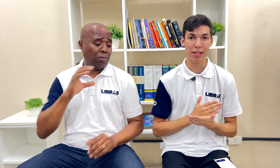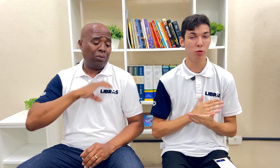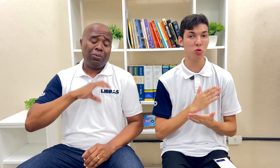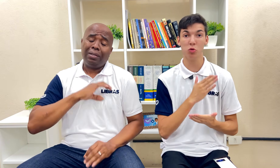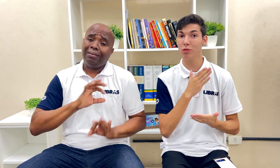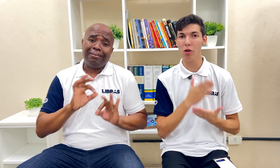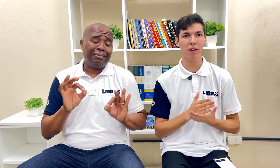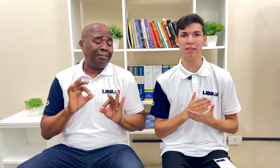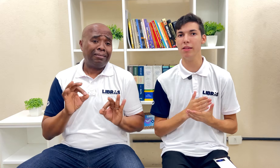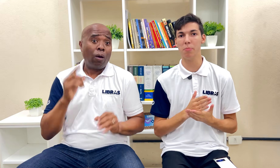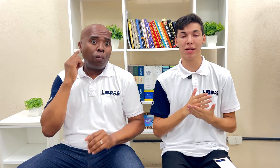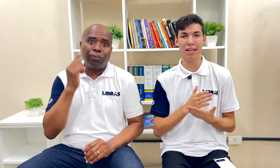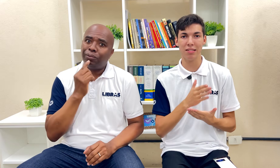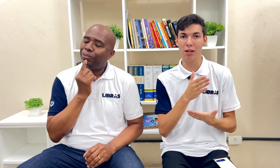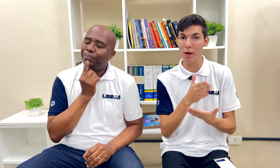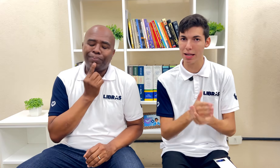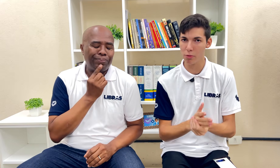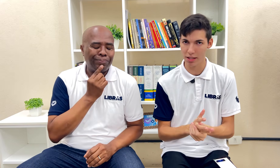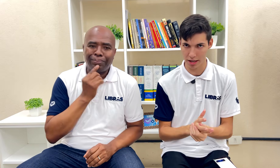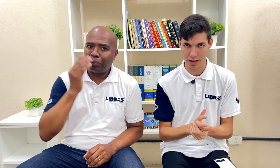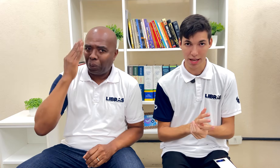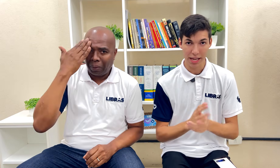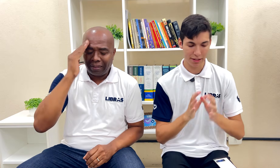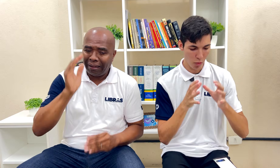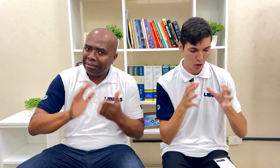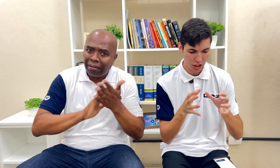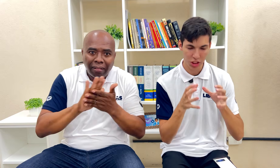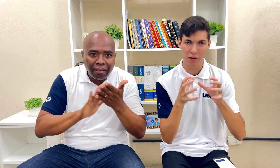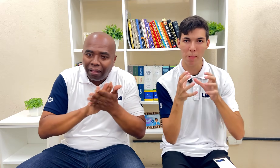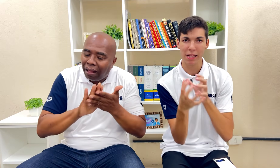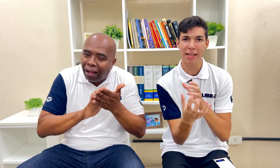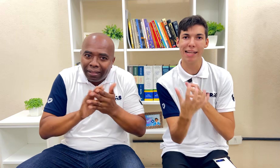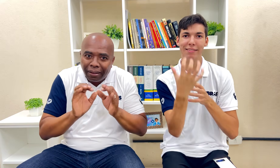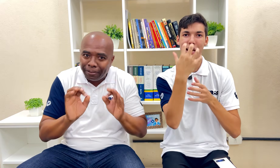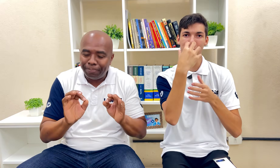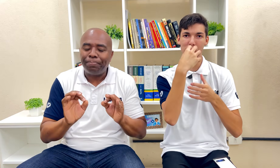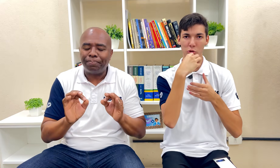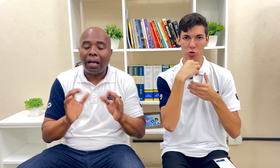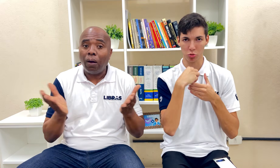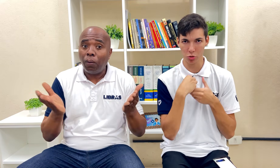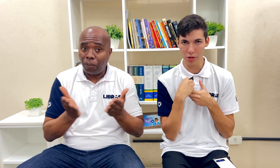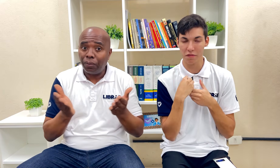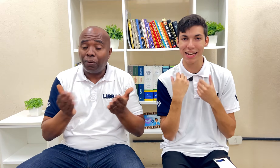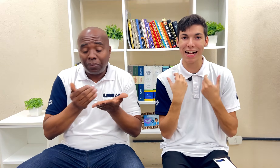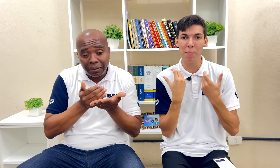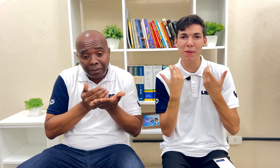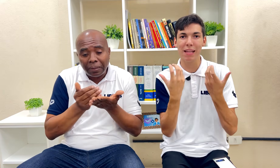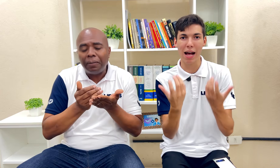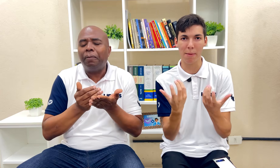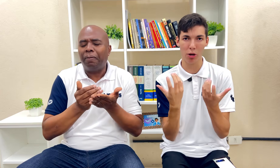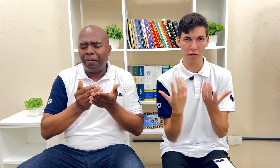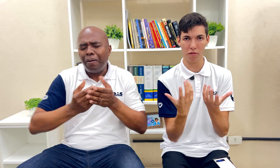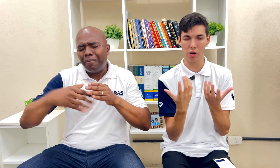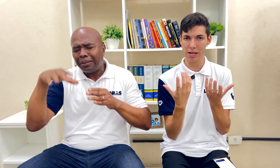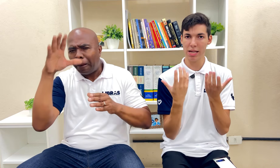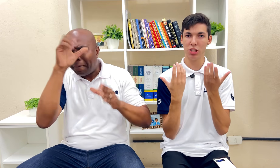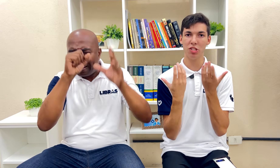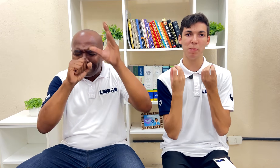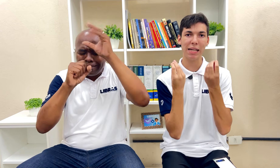então o surdo não vai entender, porque essa não é a língua dele. Então hoje a gente vai aprender a entrar na mente do surdo e vai captar a melhor forma de explicar